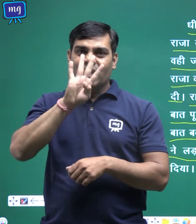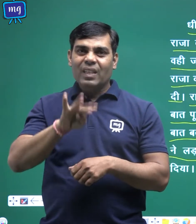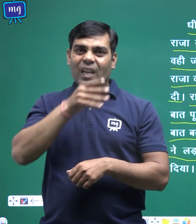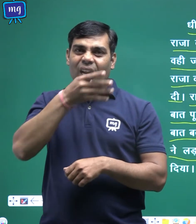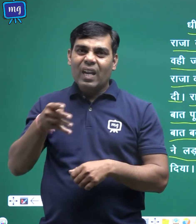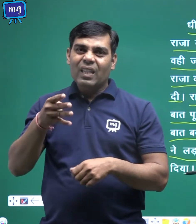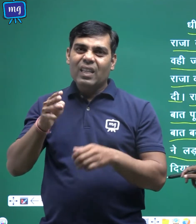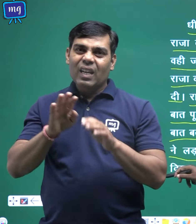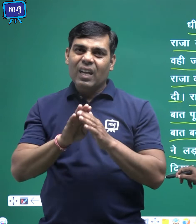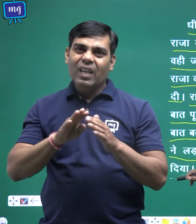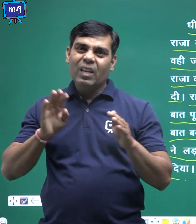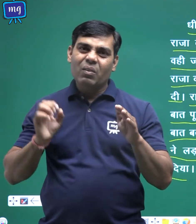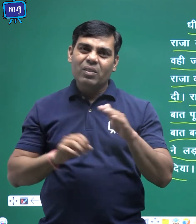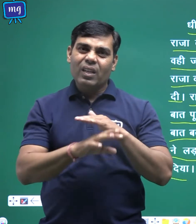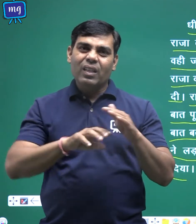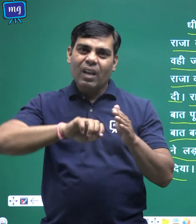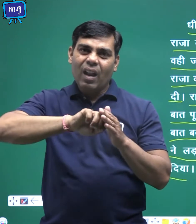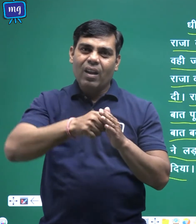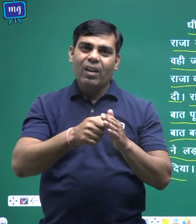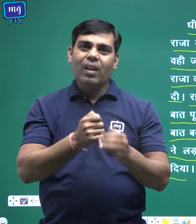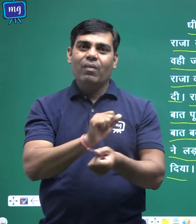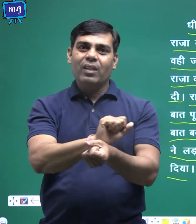में डलवा दिया।